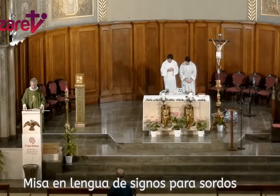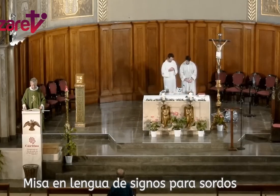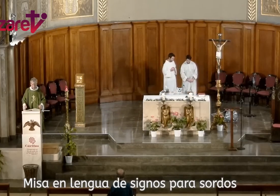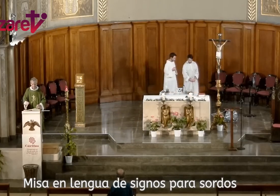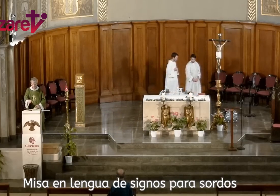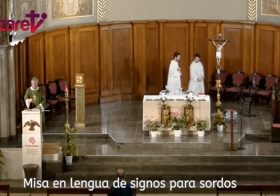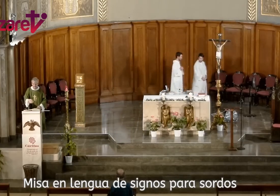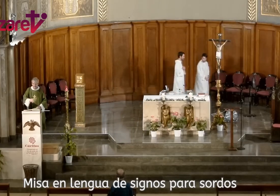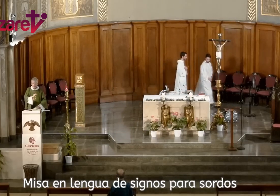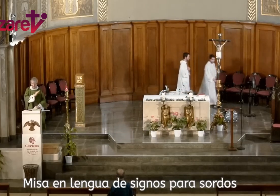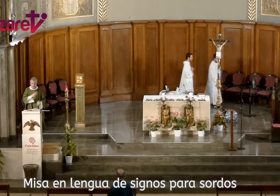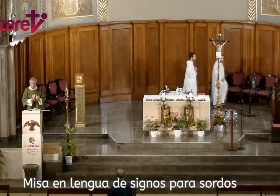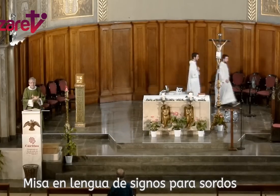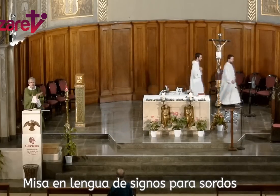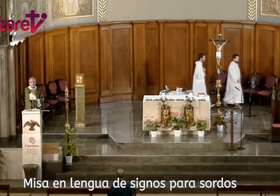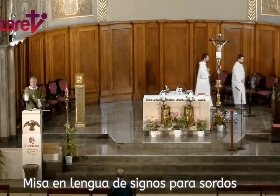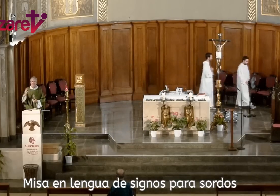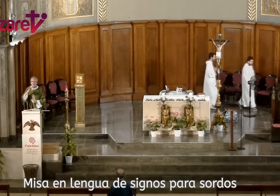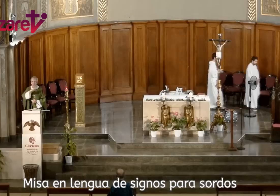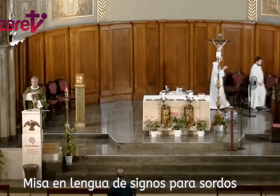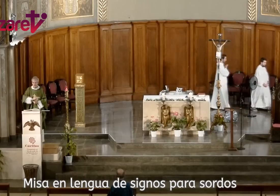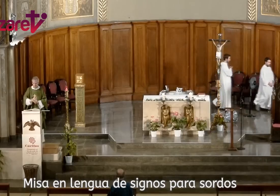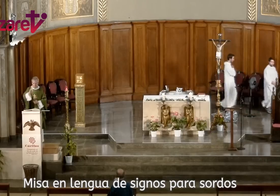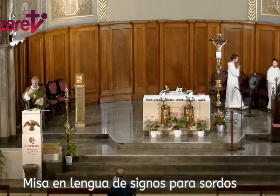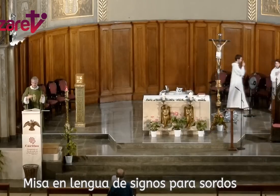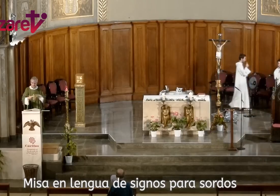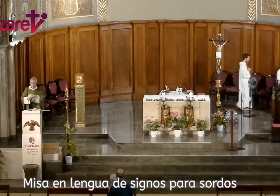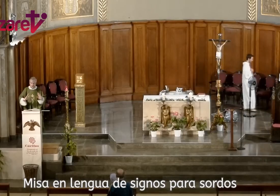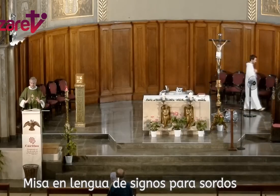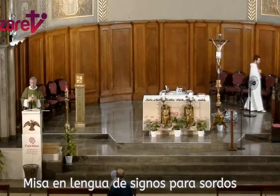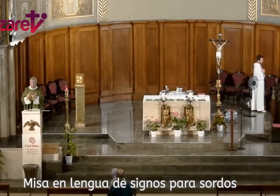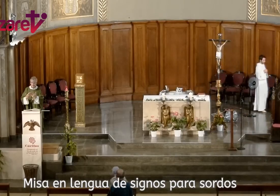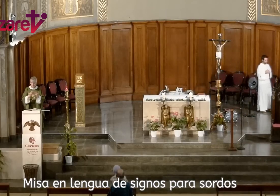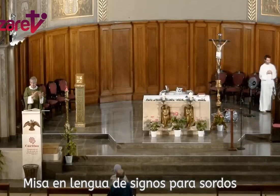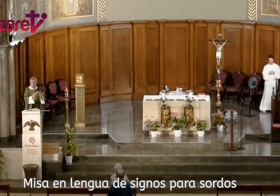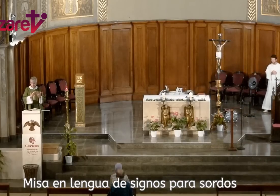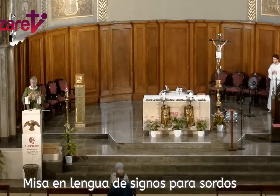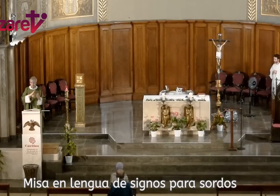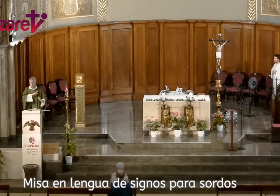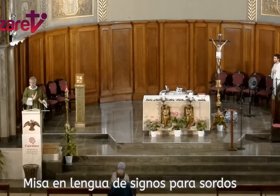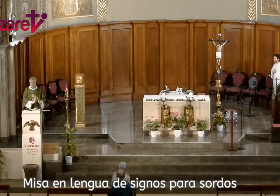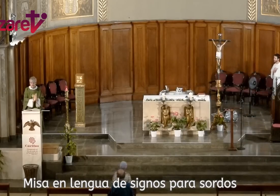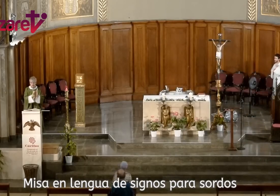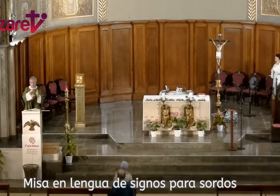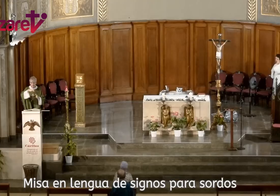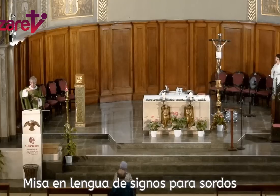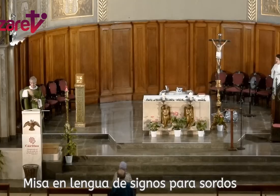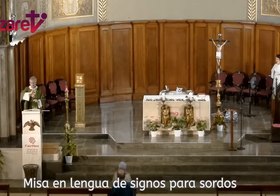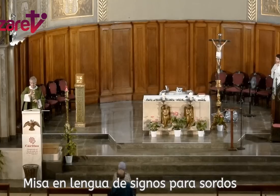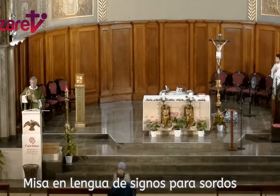aleluya. El Señor esté con vosotros. Lectura del Santo Evangelio según San